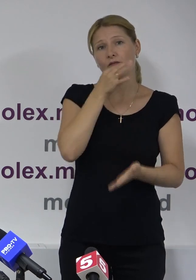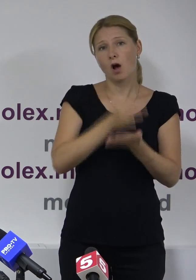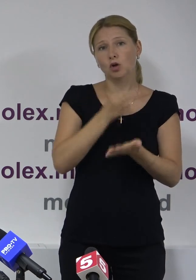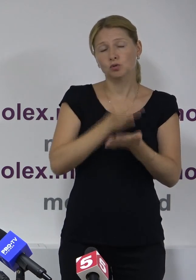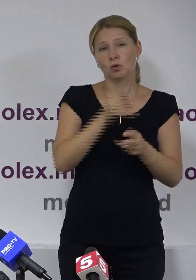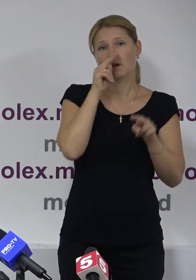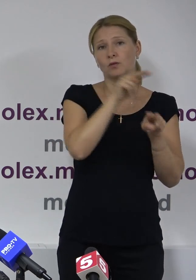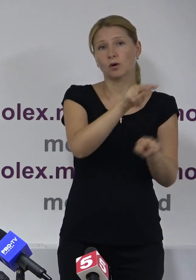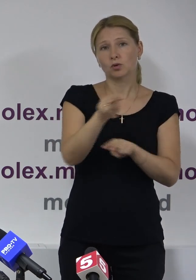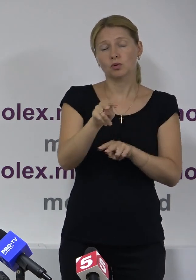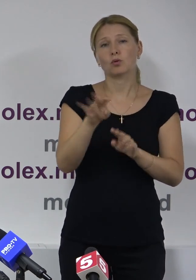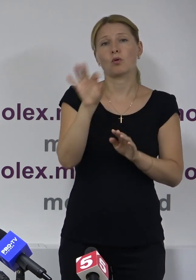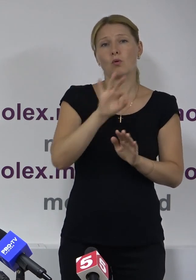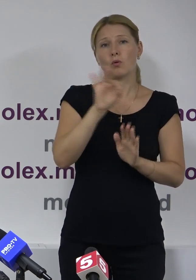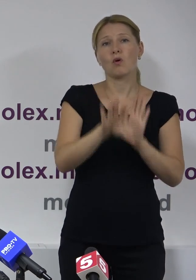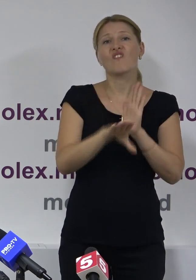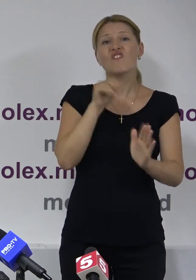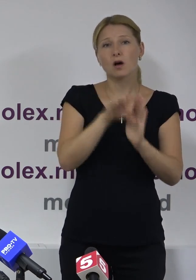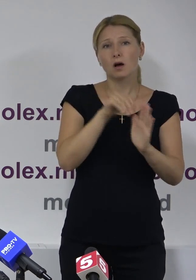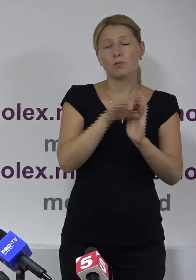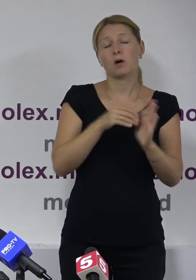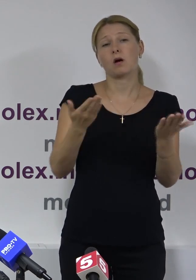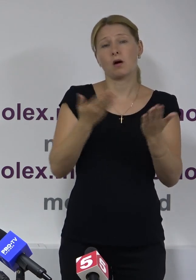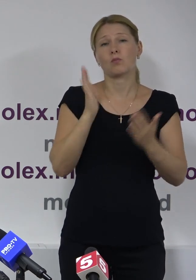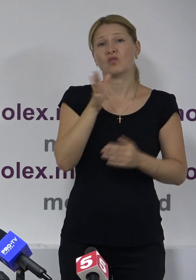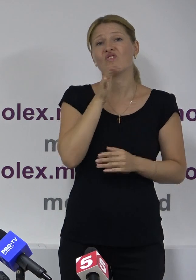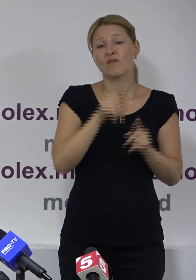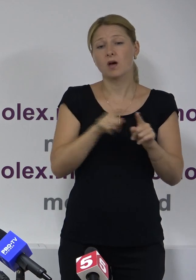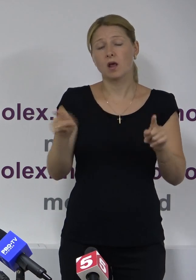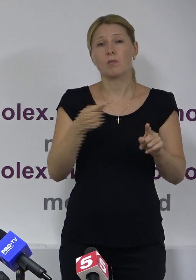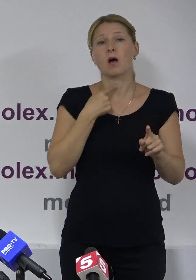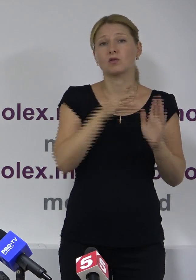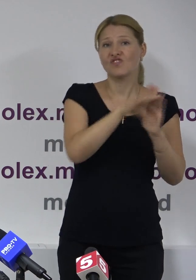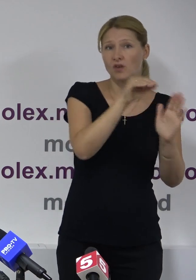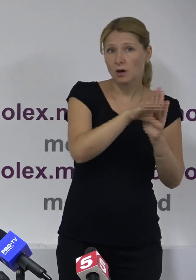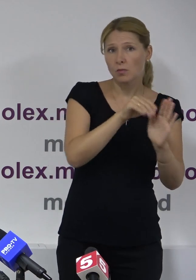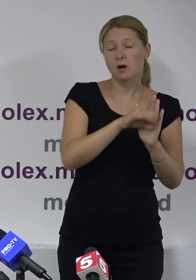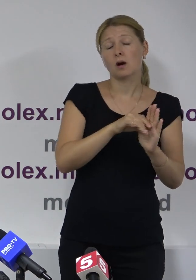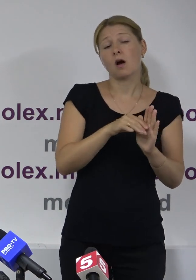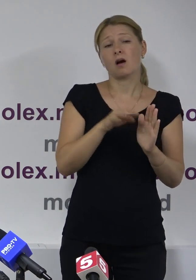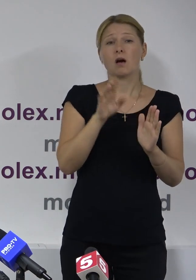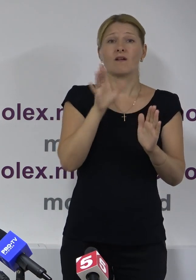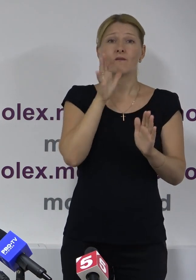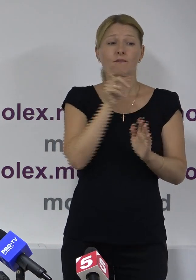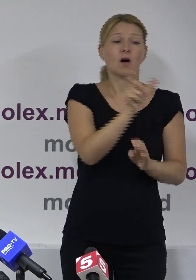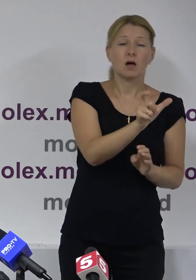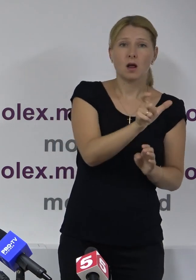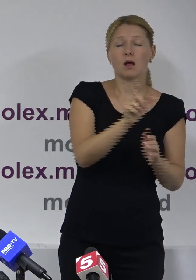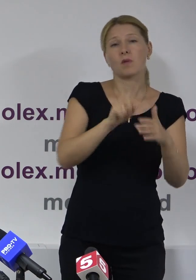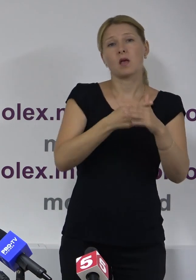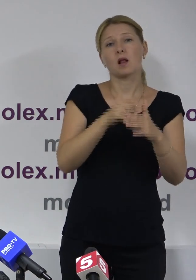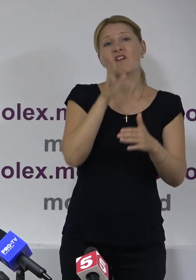monitorizare a alegerilor, care cuprinde perioada preelectorală, dar și o perioadă sau o parte din perioada